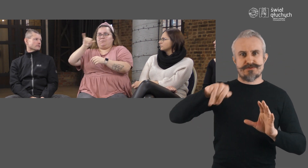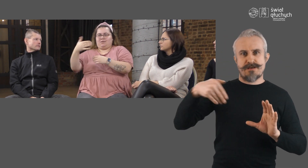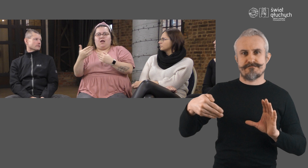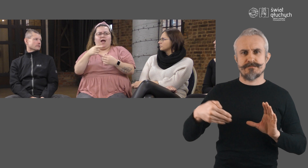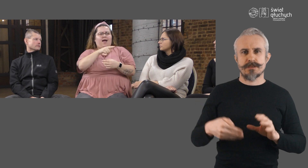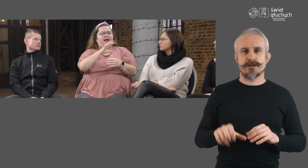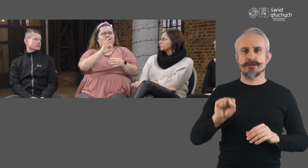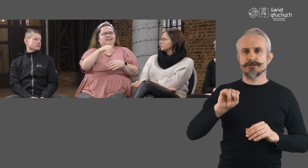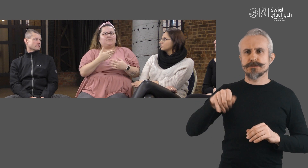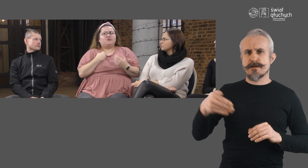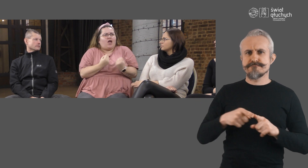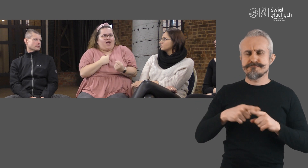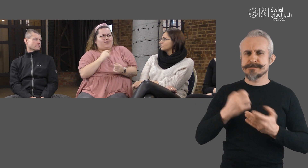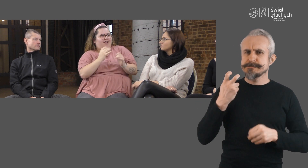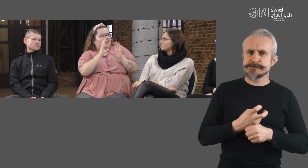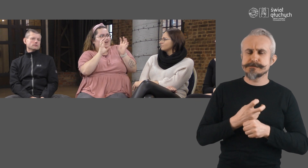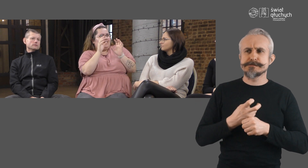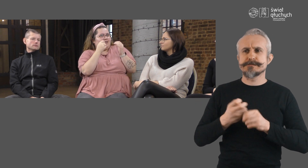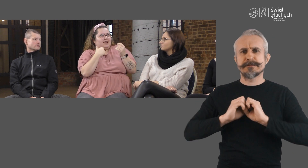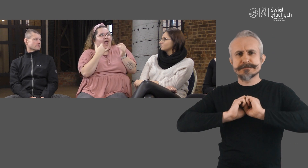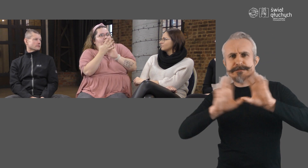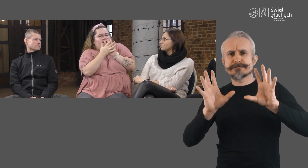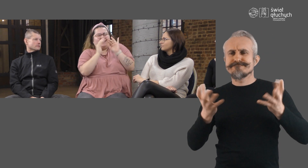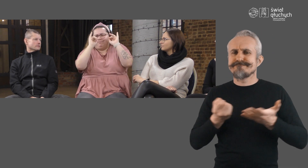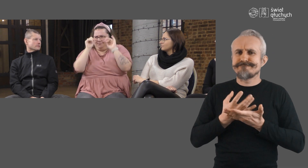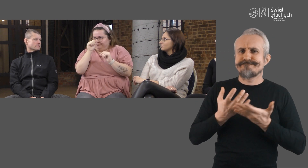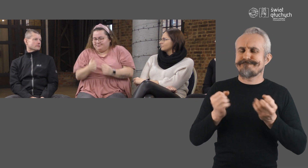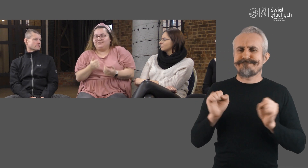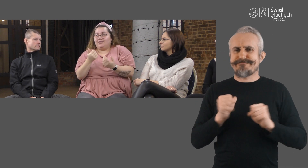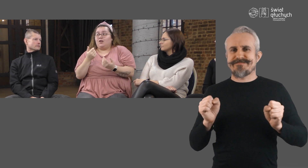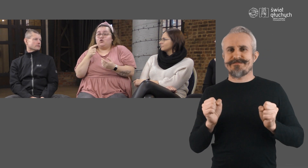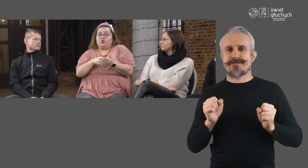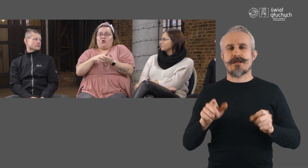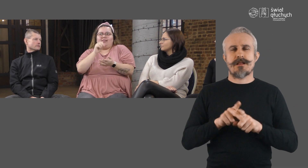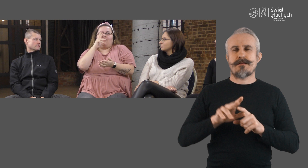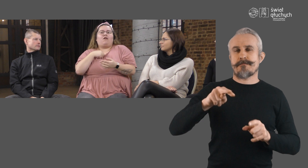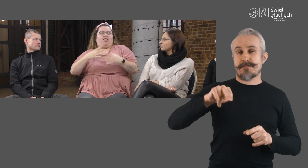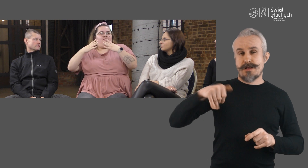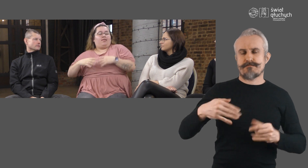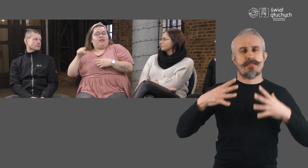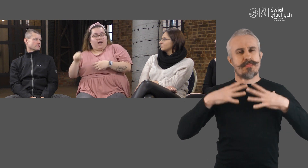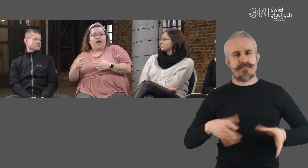dokładnie, używając PJM-u. A w SJM-ie jest to trudne. Jak ja mam to zamigać?